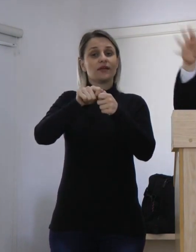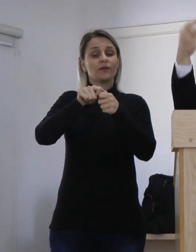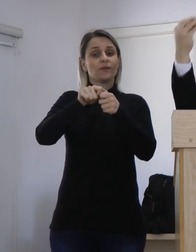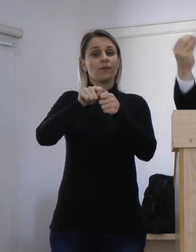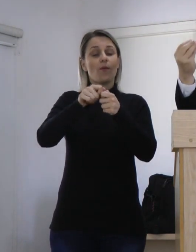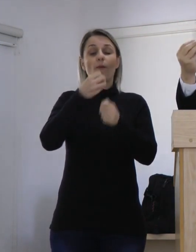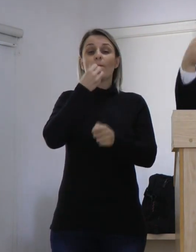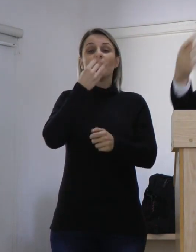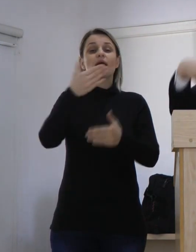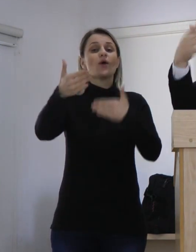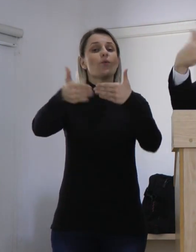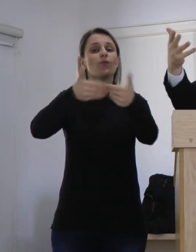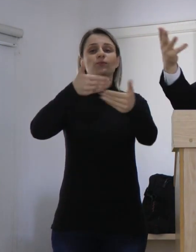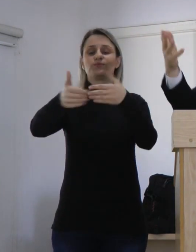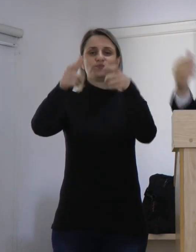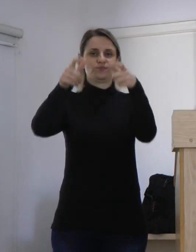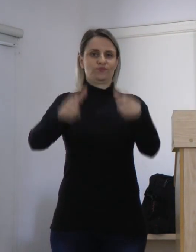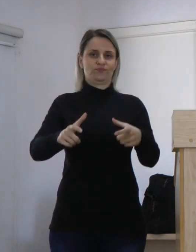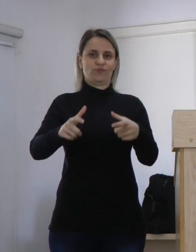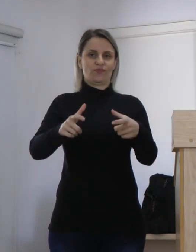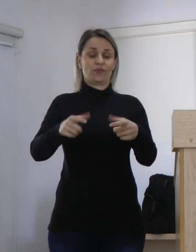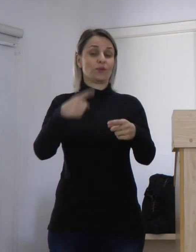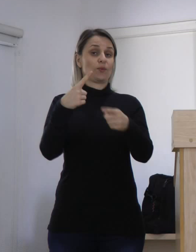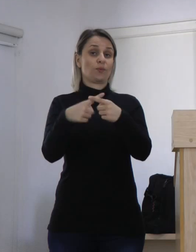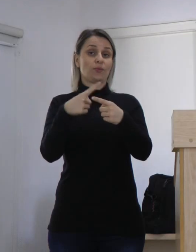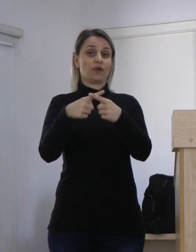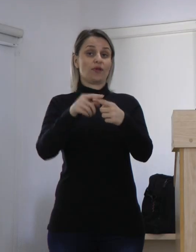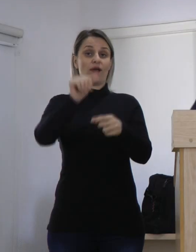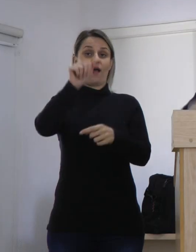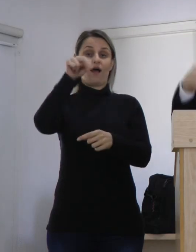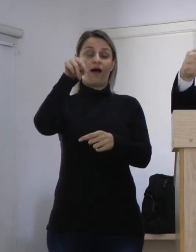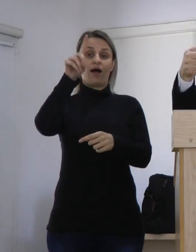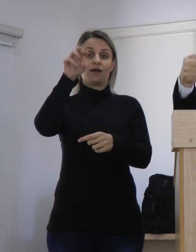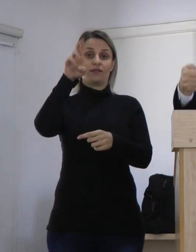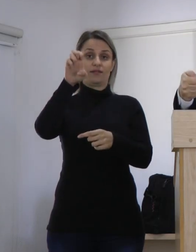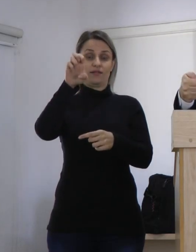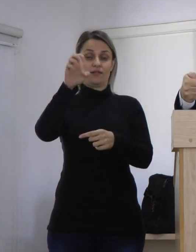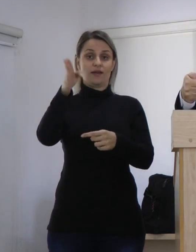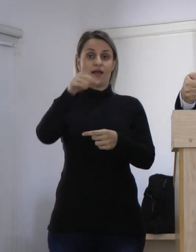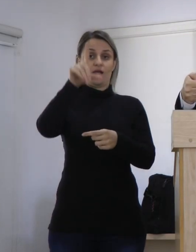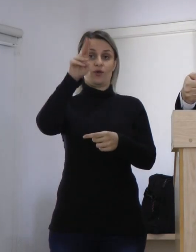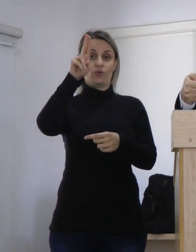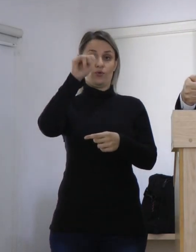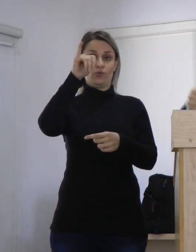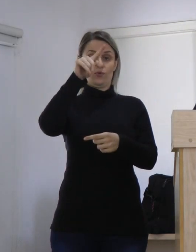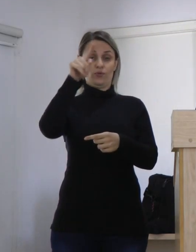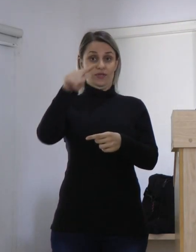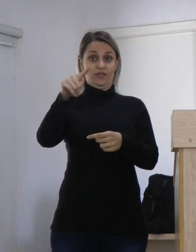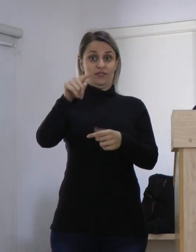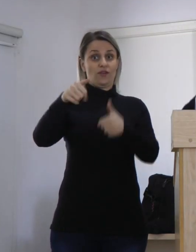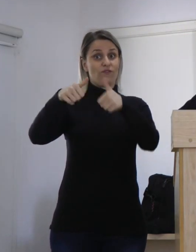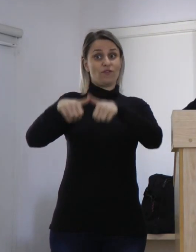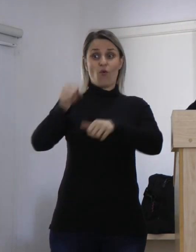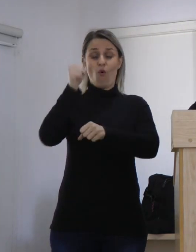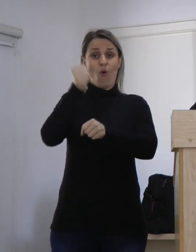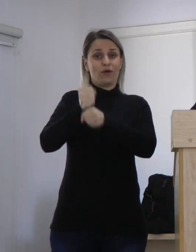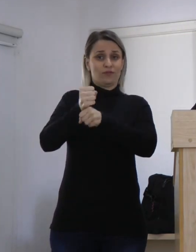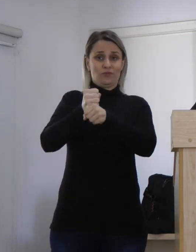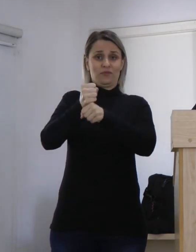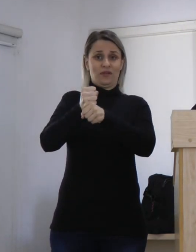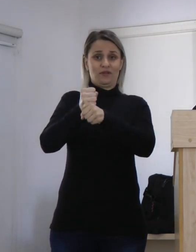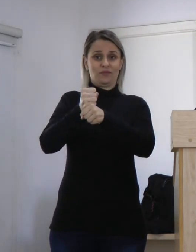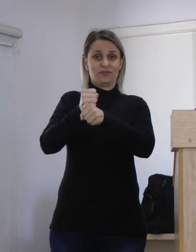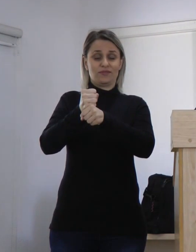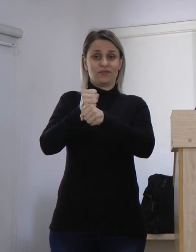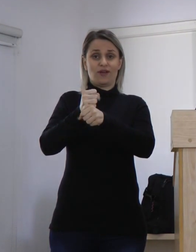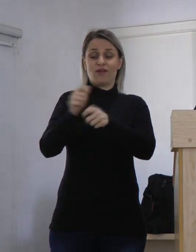anos, sem necessidade, tanto tempo no umbral? Não, vamos trabalhar no bem. E o Espírito Samuel Lucas me